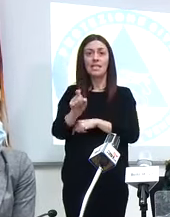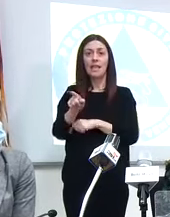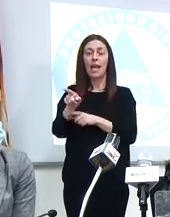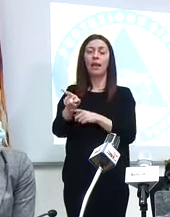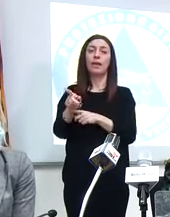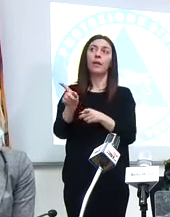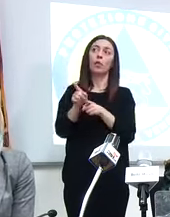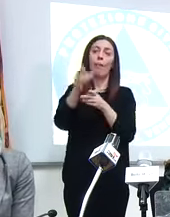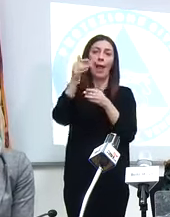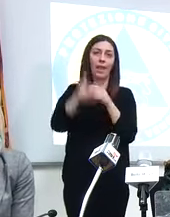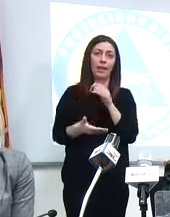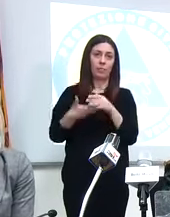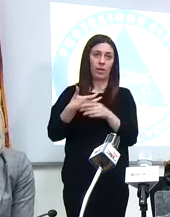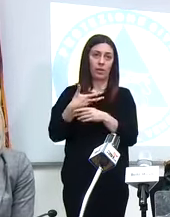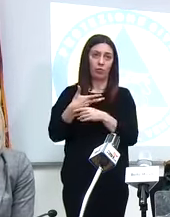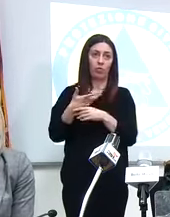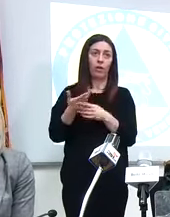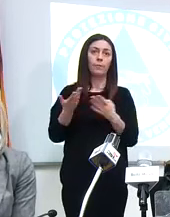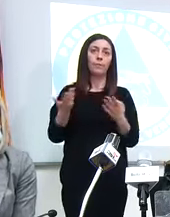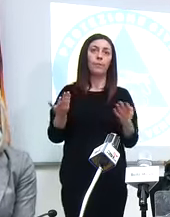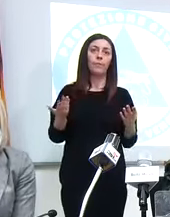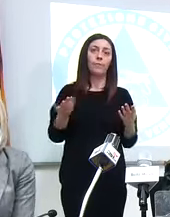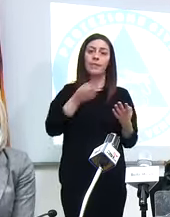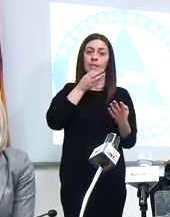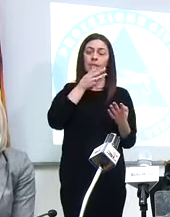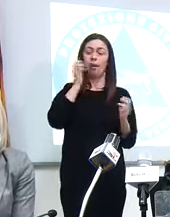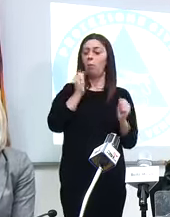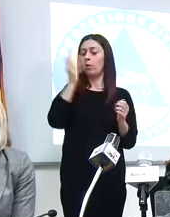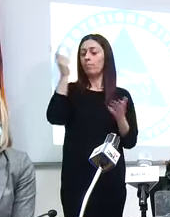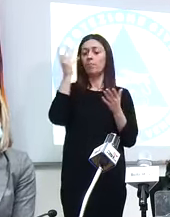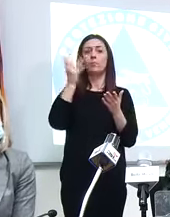che viene, diciamo, autorizzata per una